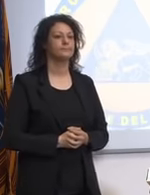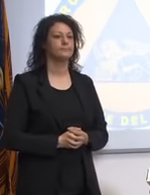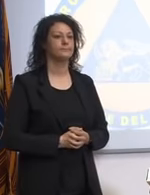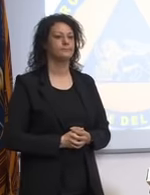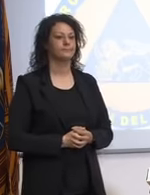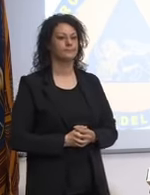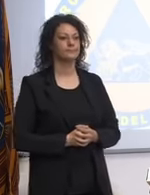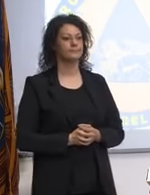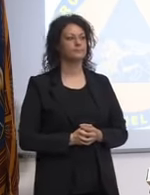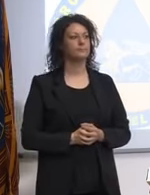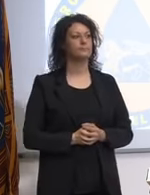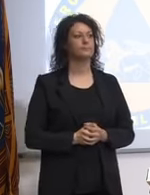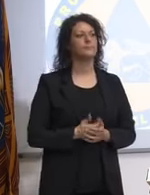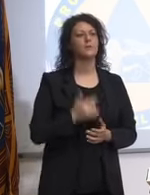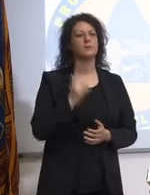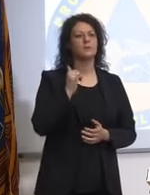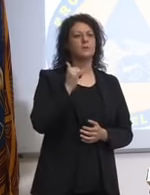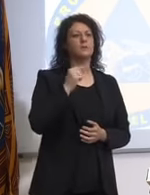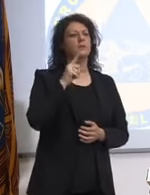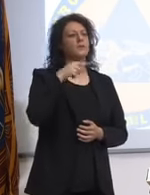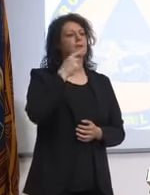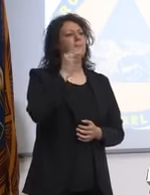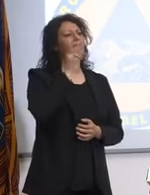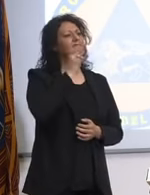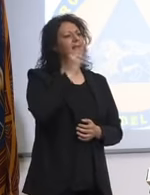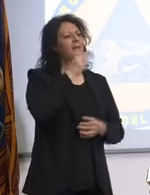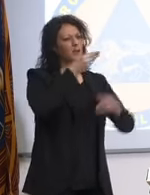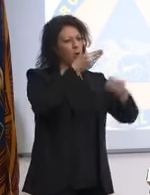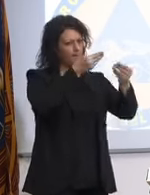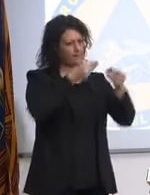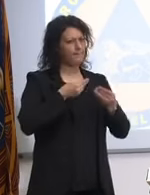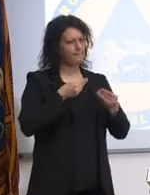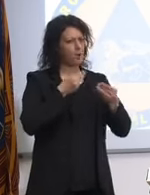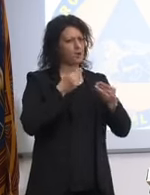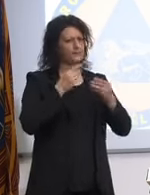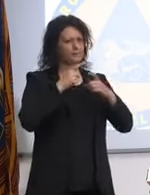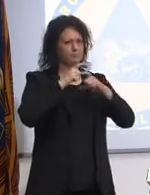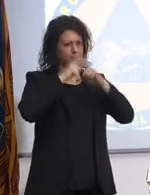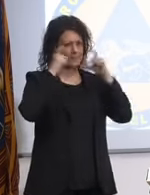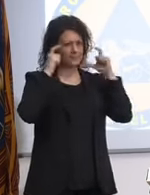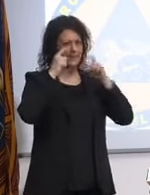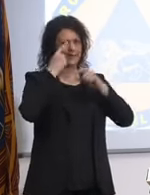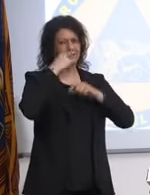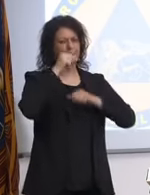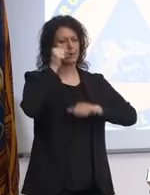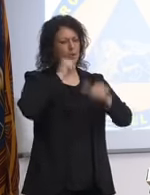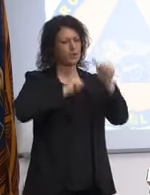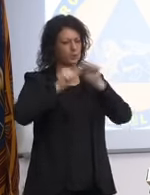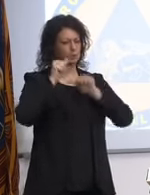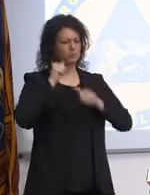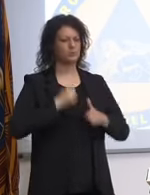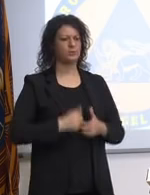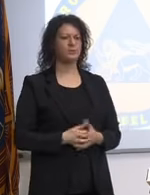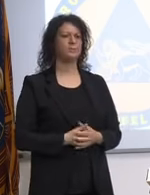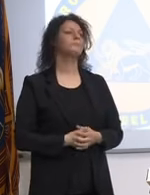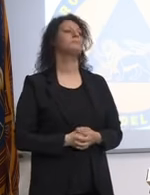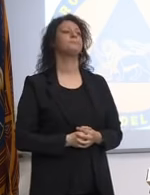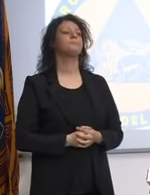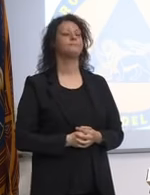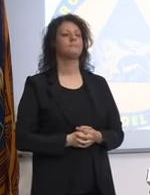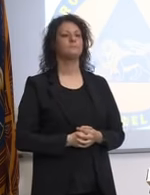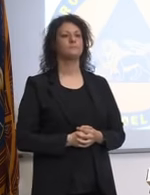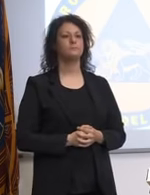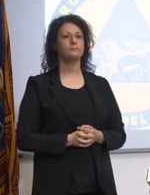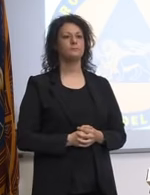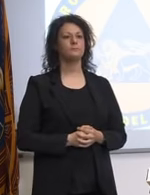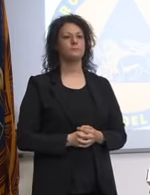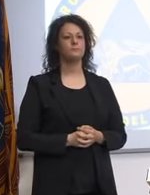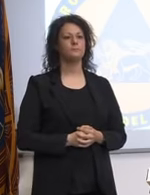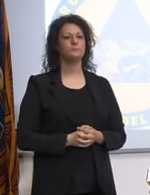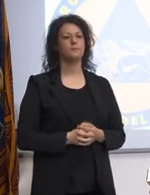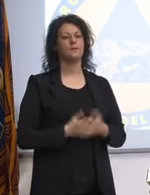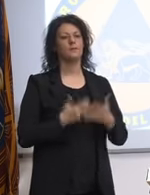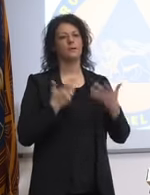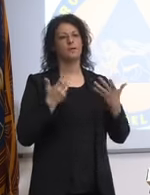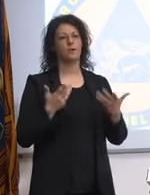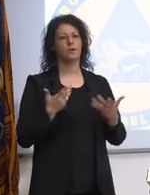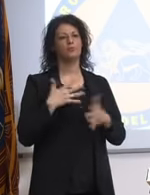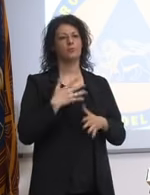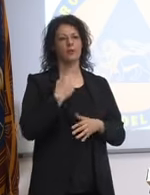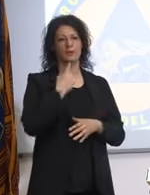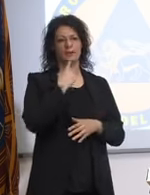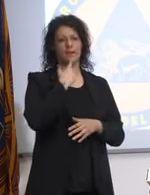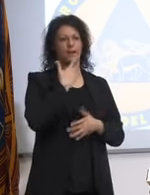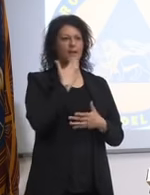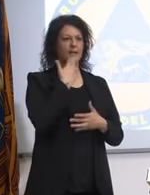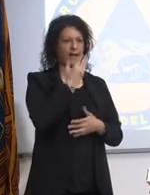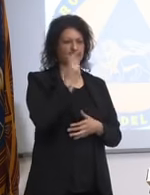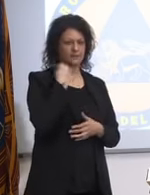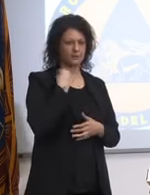magari se Federico ne porta anche una, se c'è una chirurgica. Beh, questo l'abbiamo detto in più occasioni, grazie